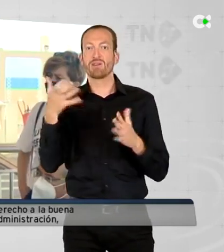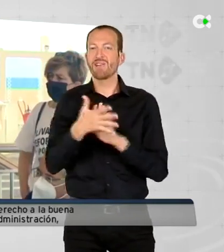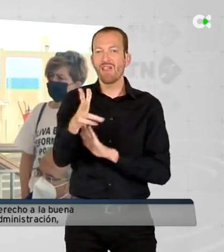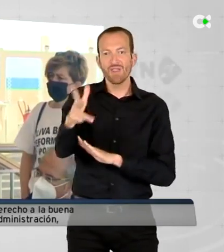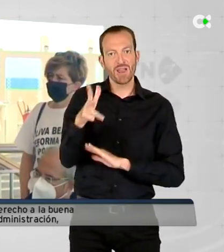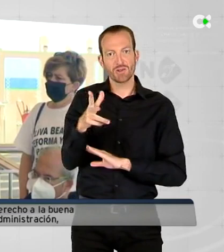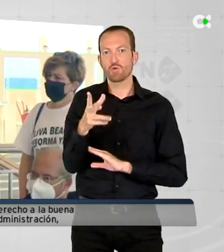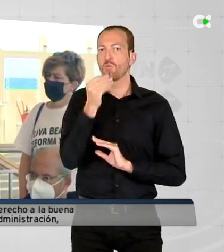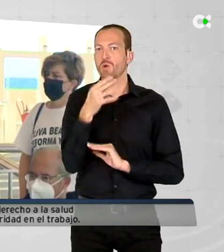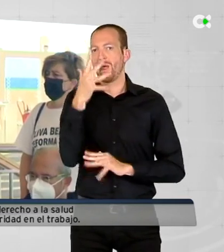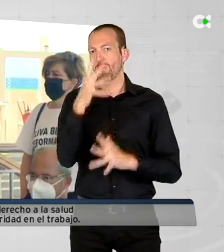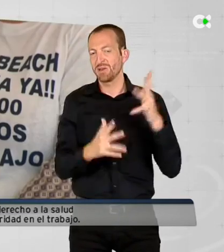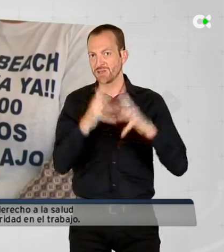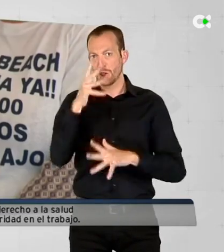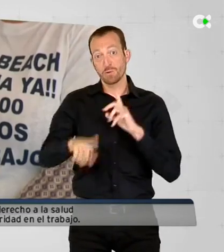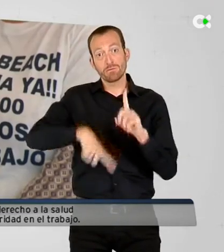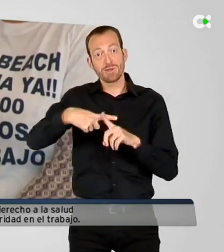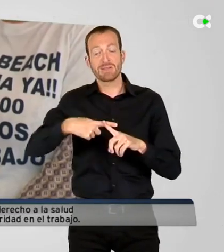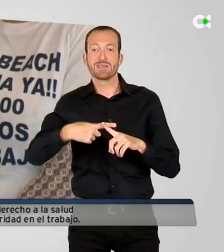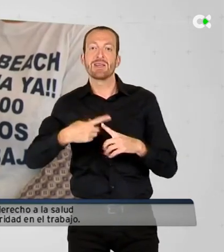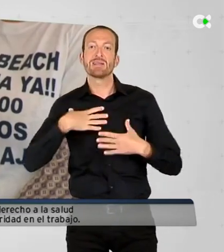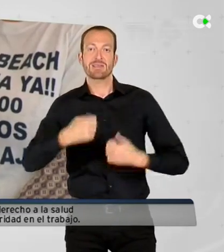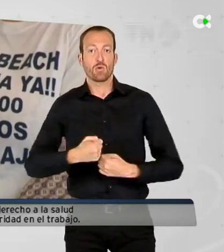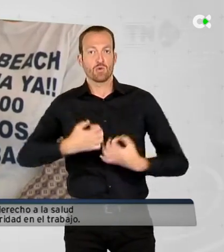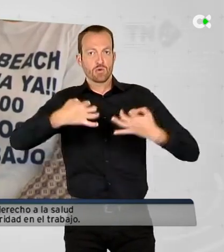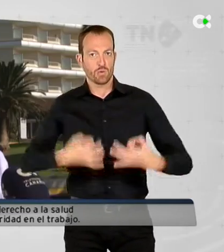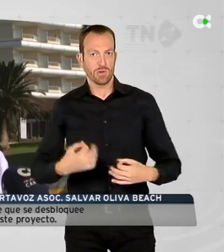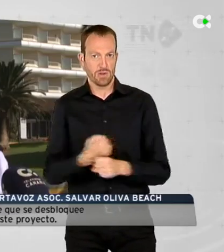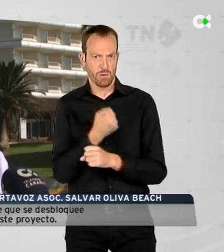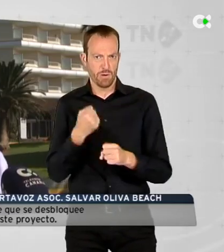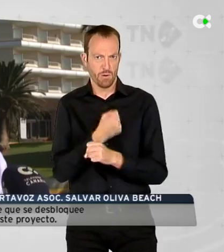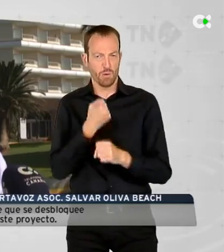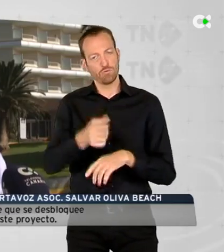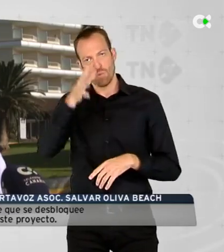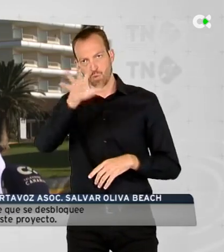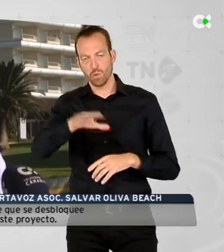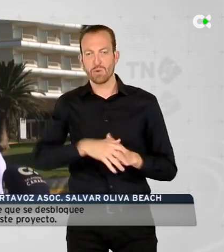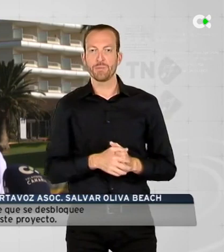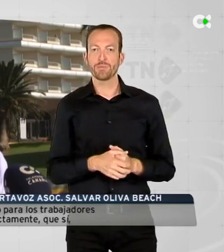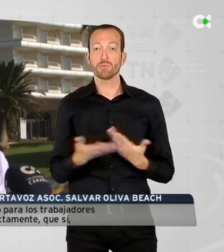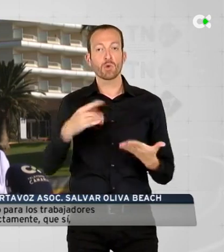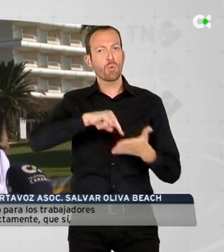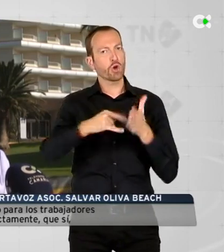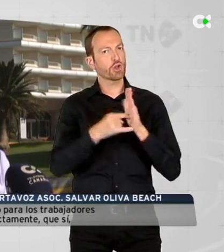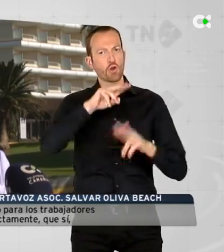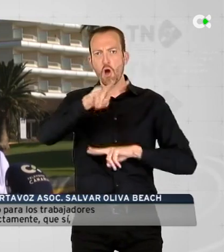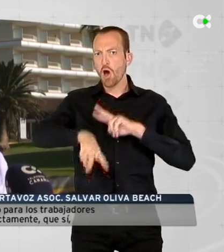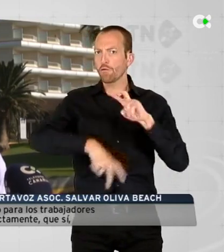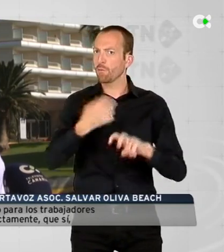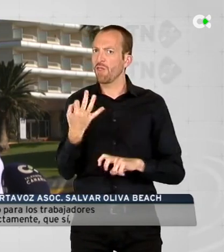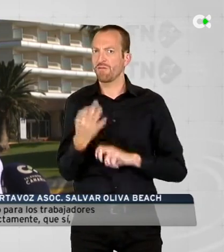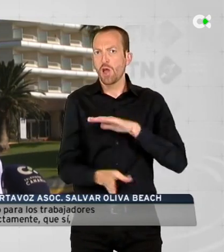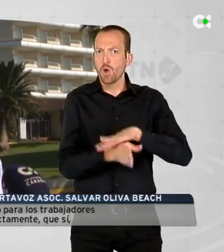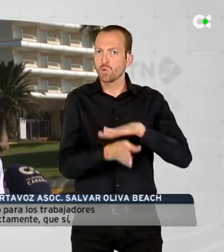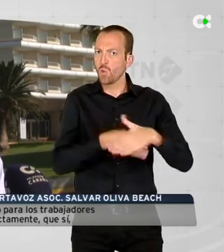a la buena administración y a la salud y seguridad en el trabajo. Es urgente que se desbloquee este proyecto de reforma. Ya no solo para los